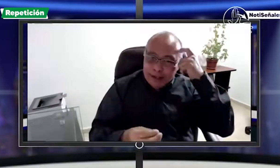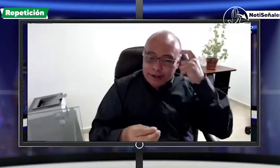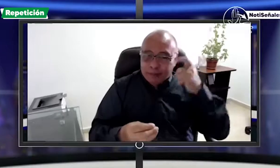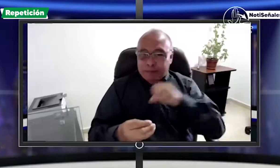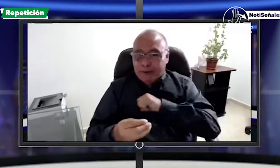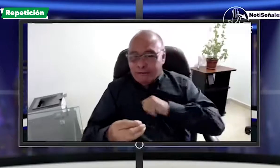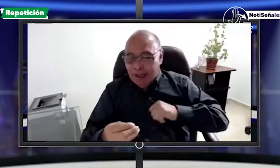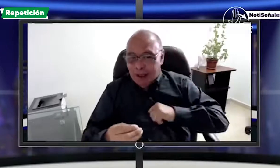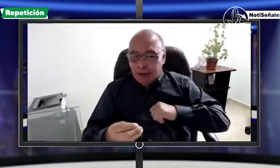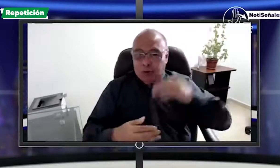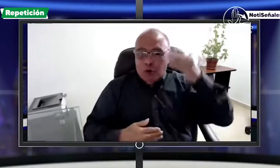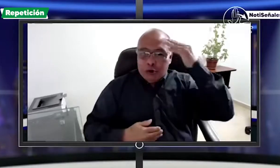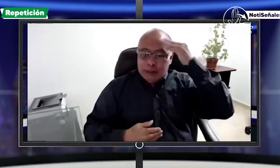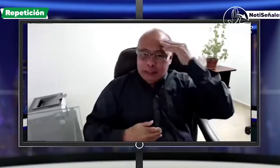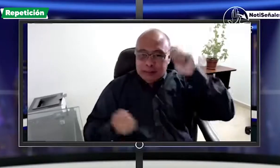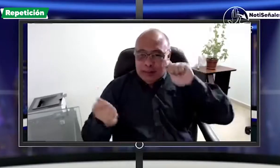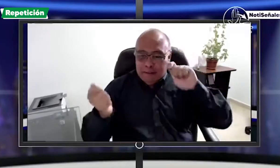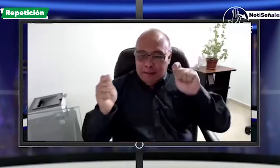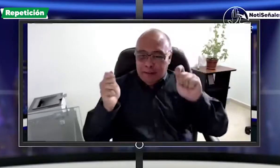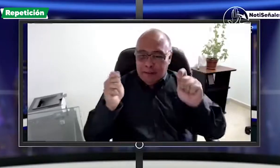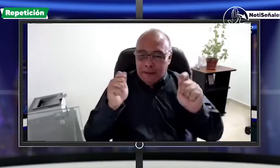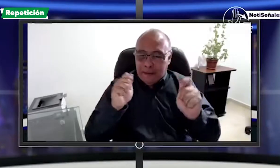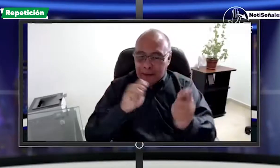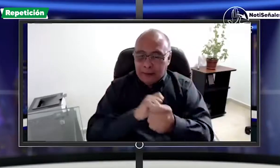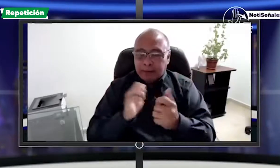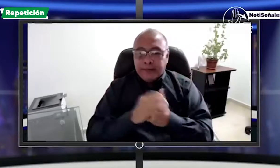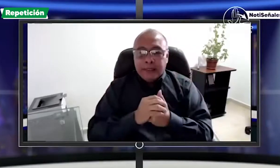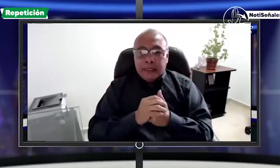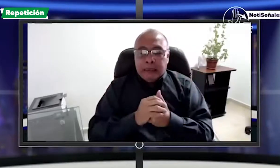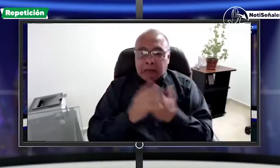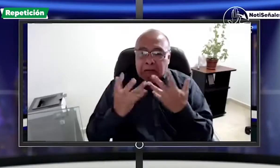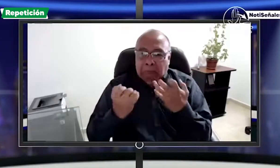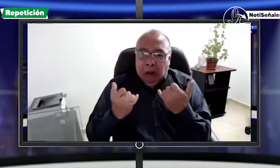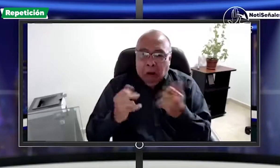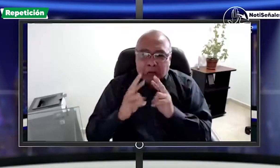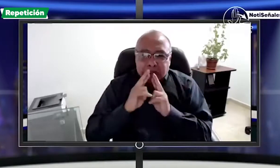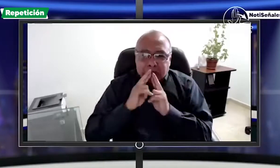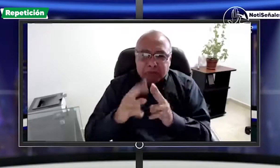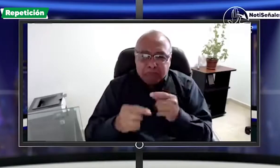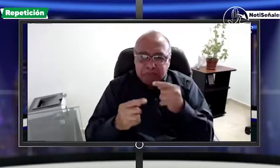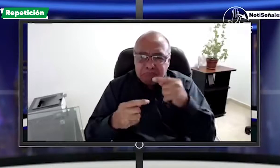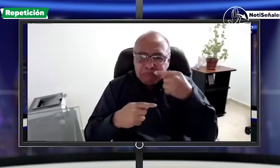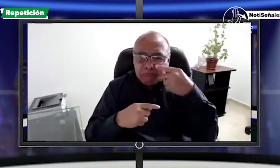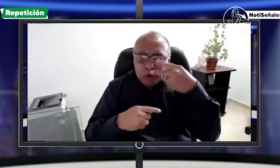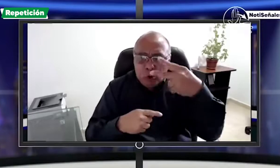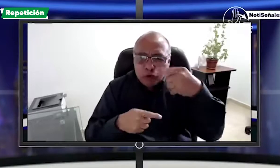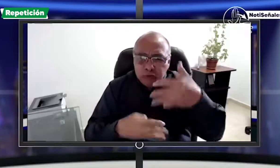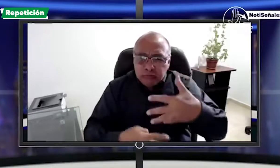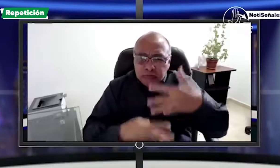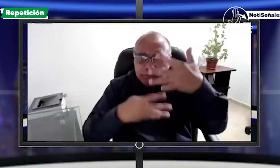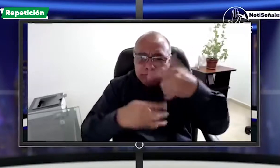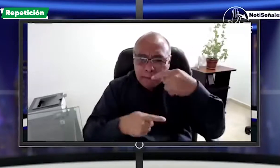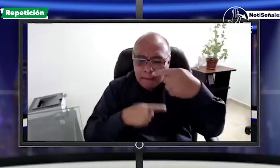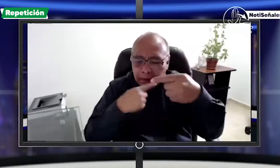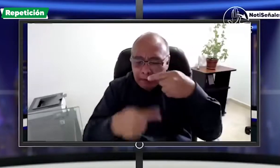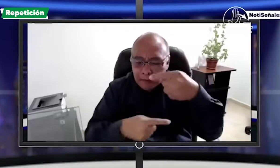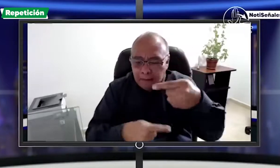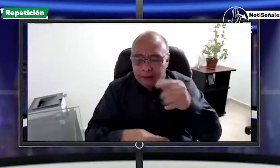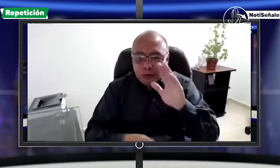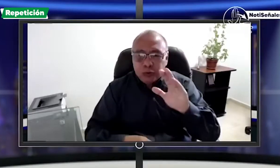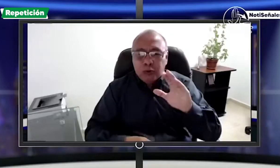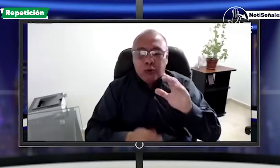Haciendo Estos Procesos De Incidencia Para Que Tanto Gobierno Como Entidades Privadas Cambien También Estos Estereotipos Que se Tienen